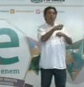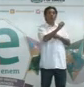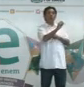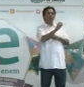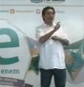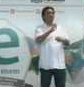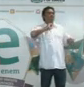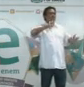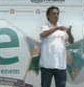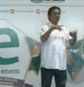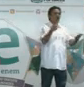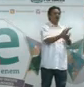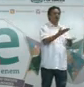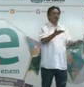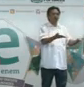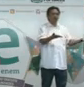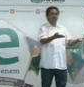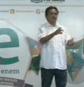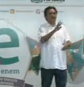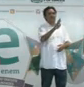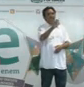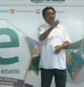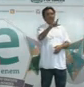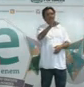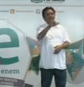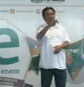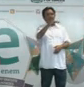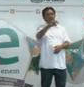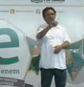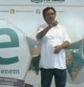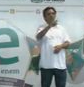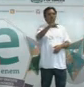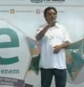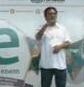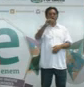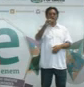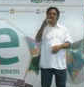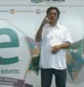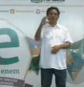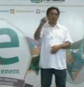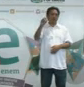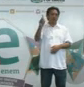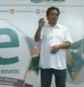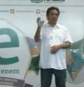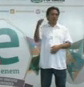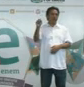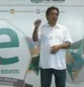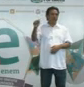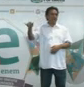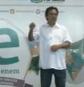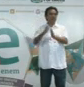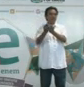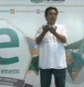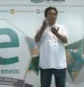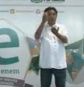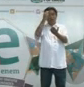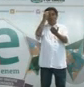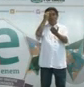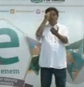está chegando. Aí lá vem o realismo do Machado de Assis, depois do romantismo. É lançado este livro,